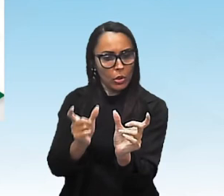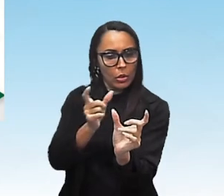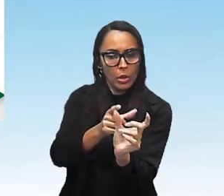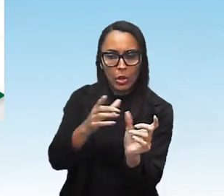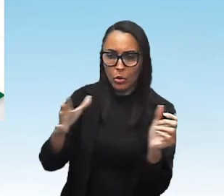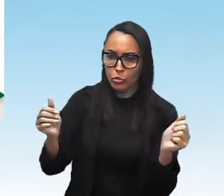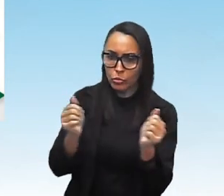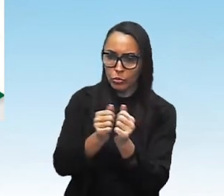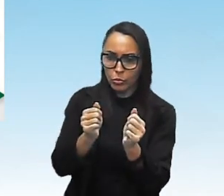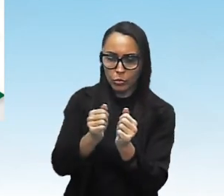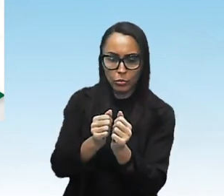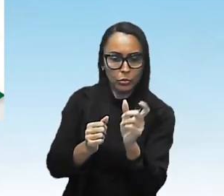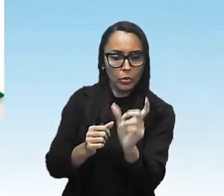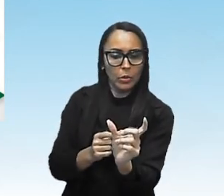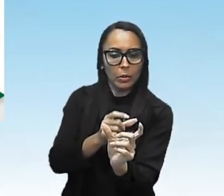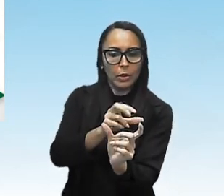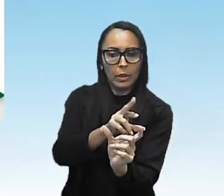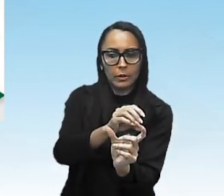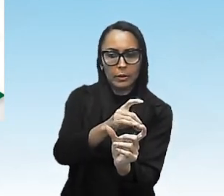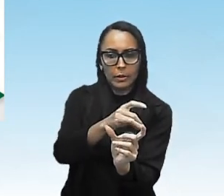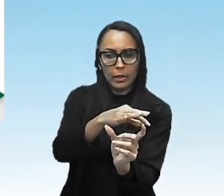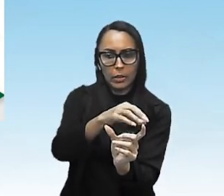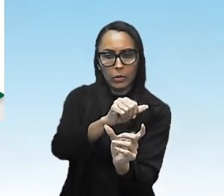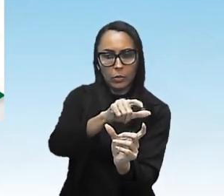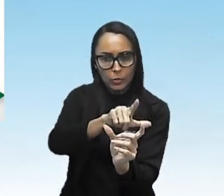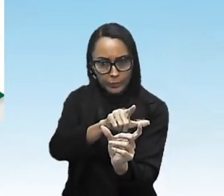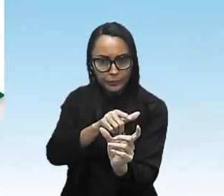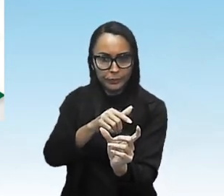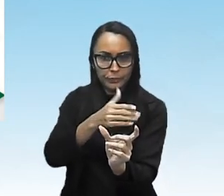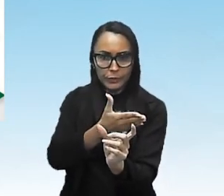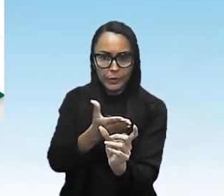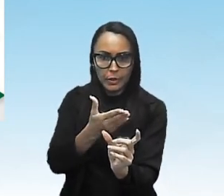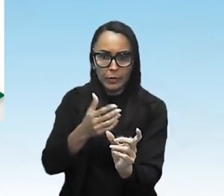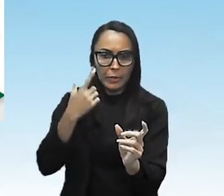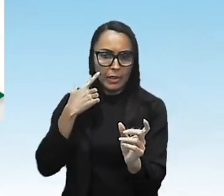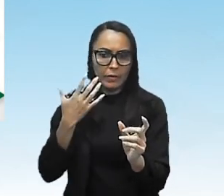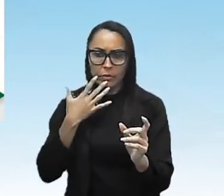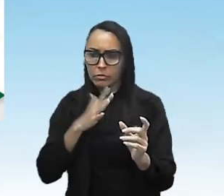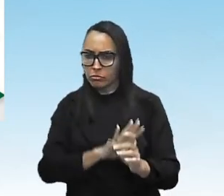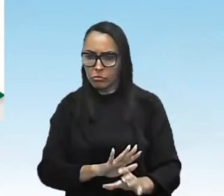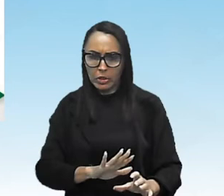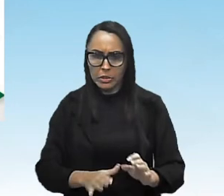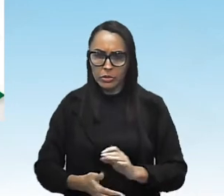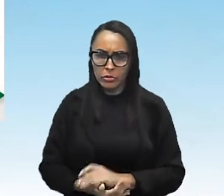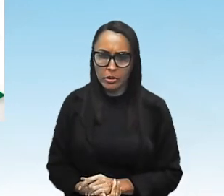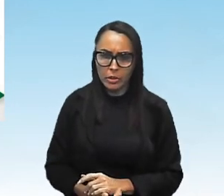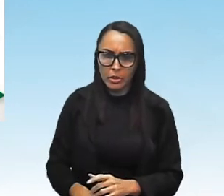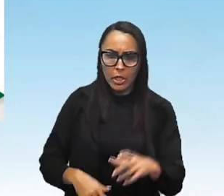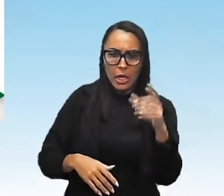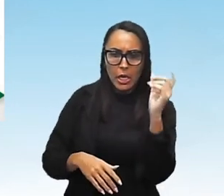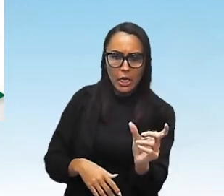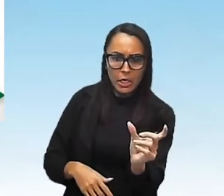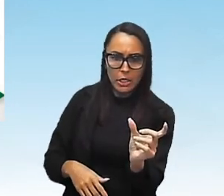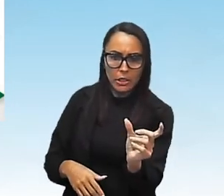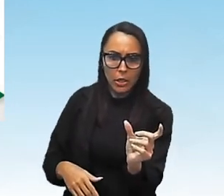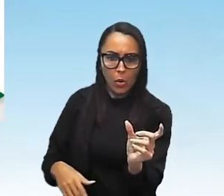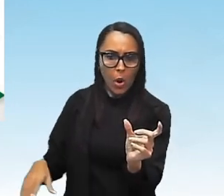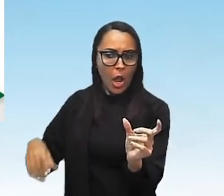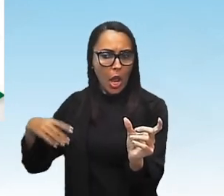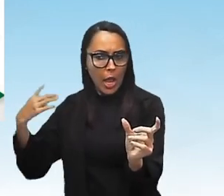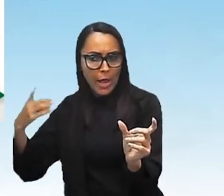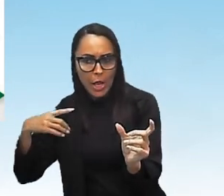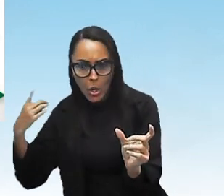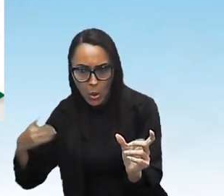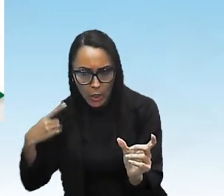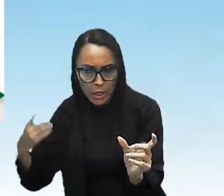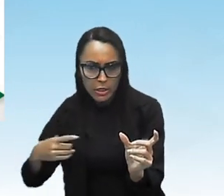se colocar somente um deles, a palavra não vai existir. Enlouquecer vem de loucura. Se você disser